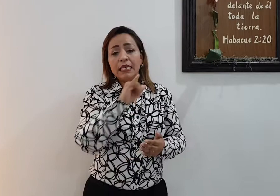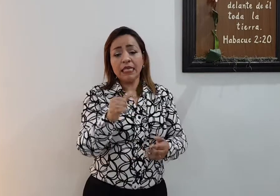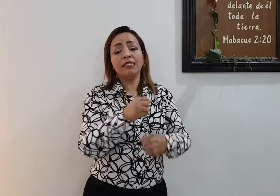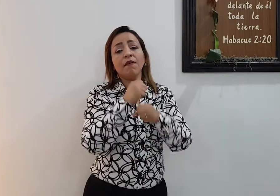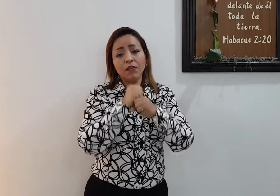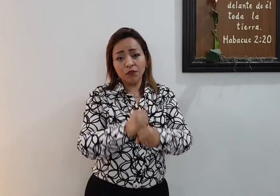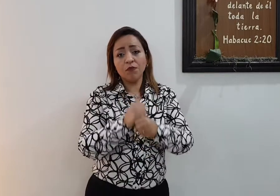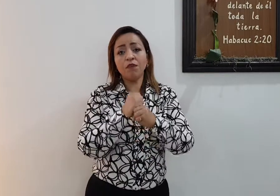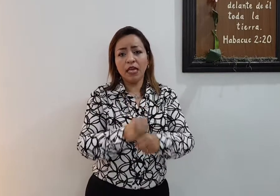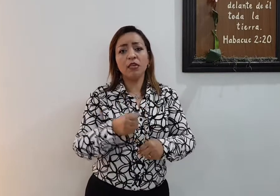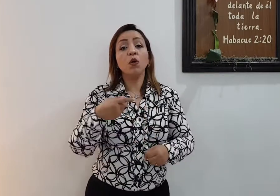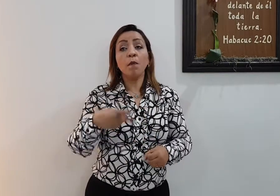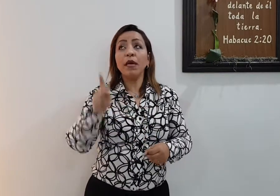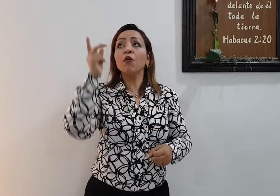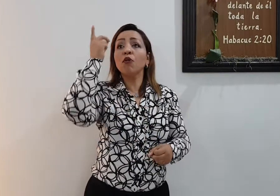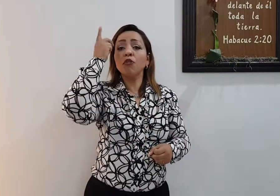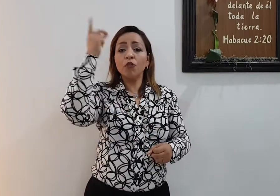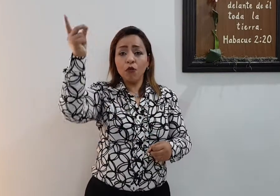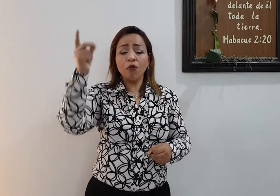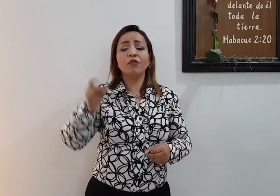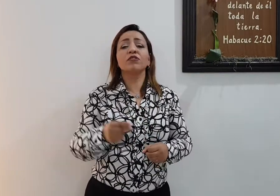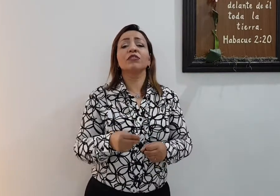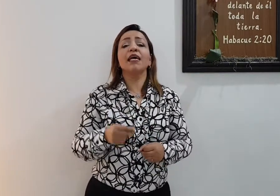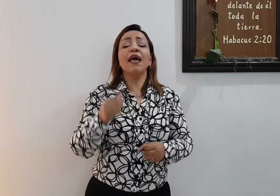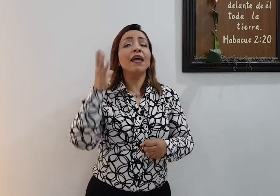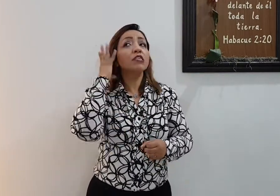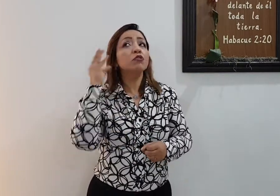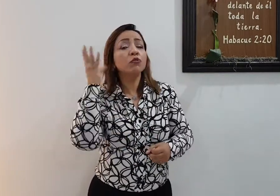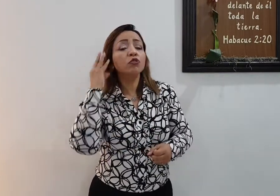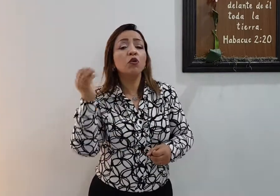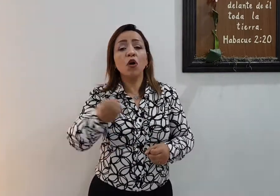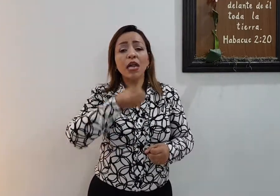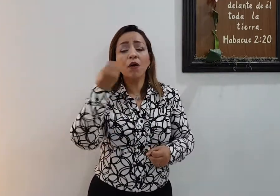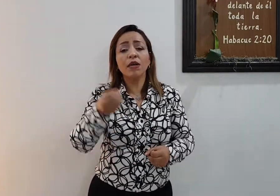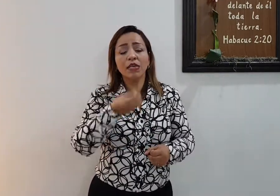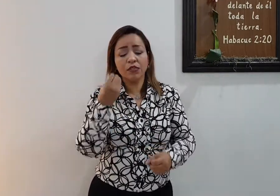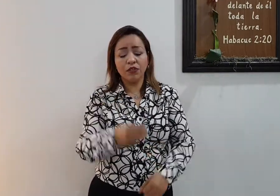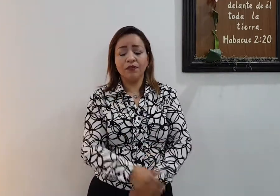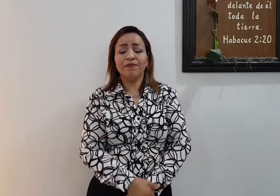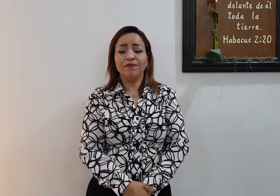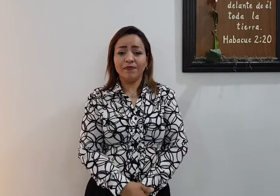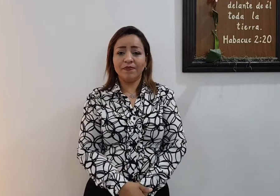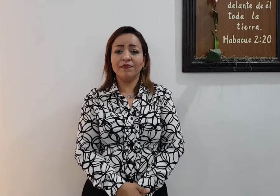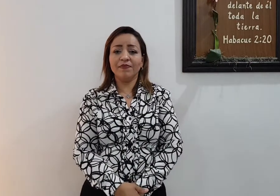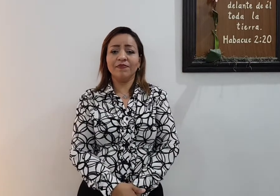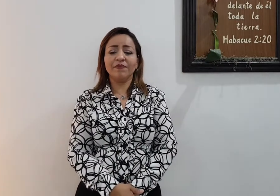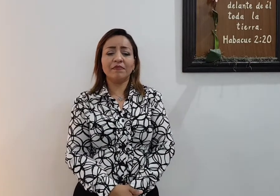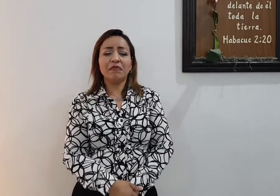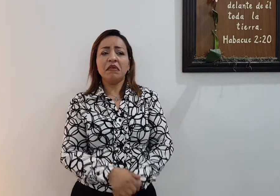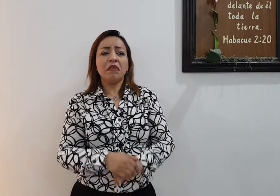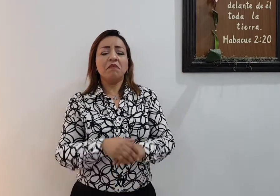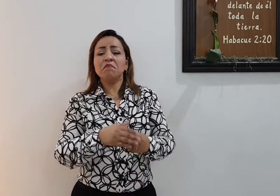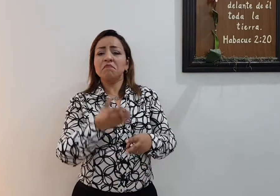Silas. Elías estaba enfrentando a 400 profetas, y Dios es más grande, hermanos, que cualquier otro